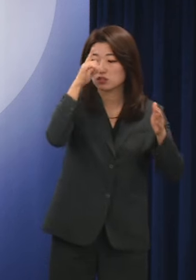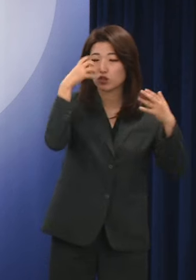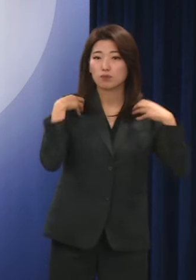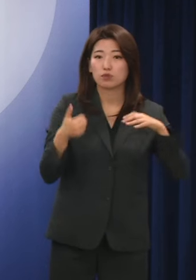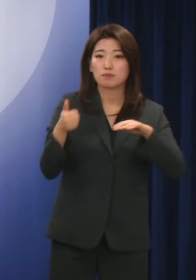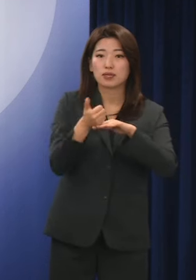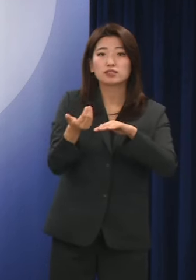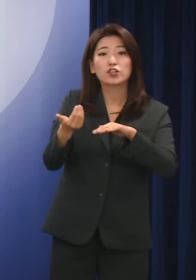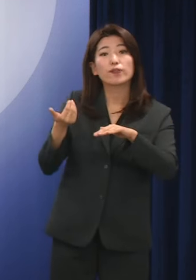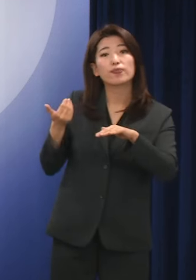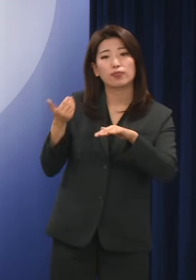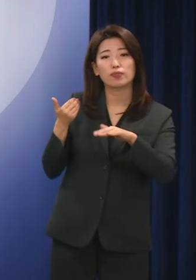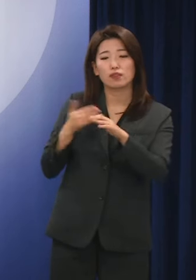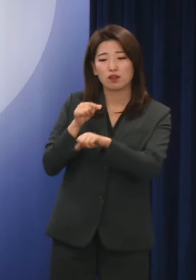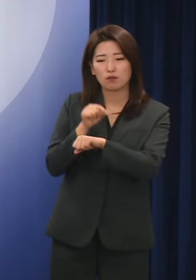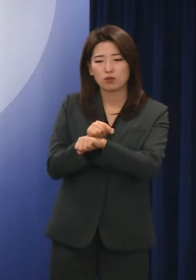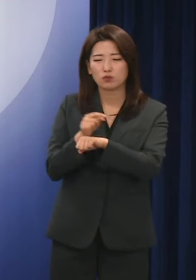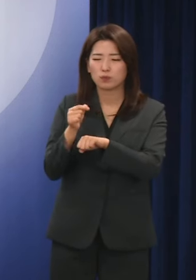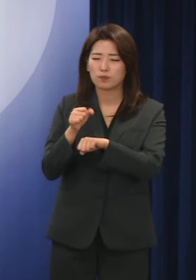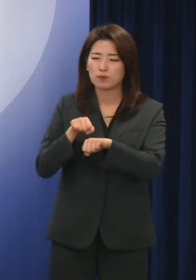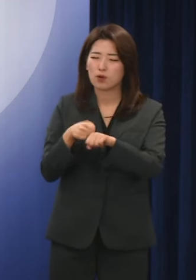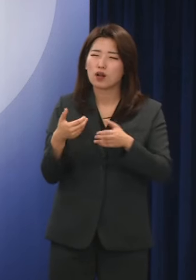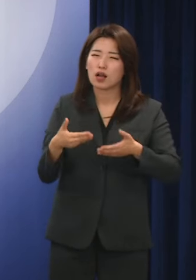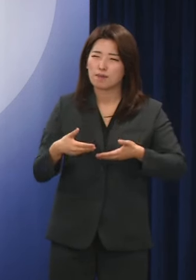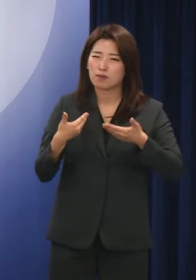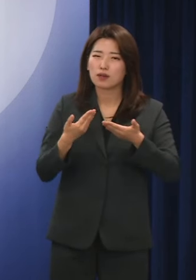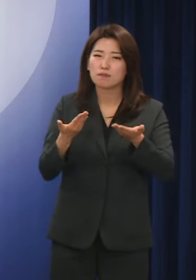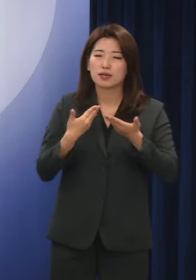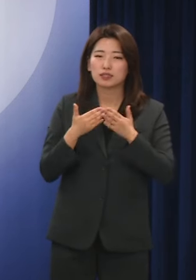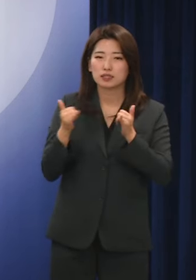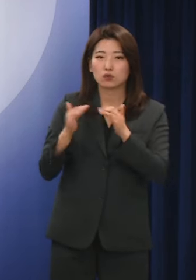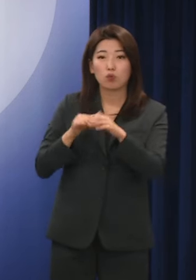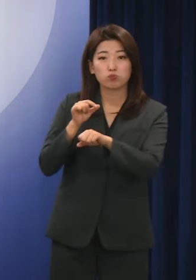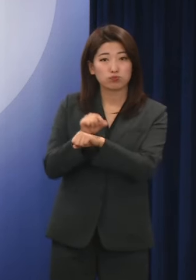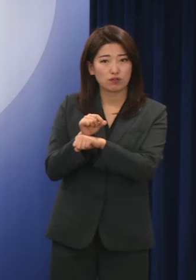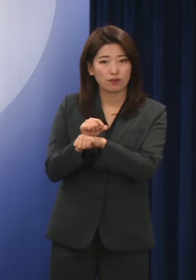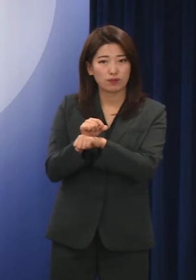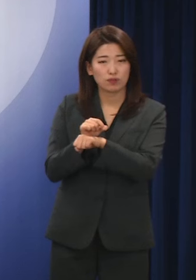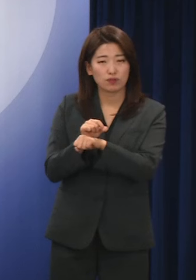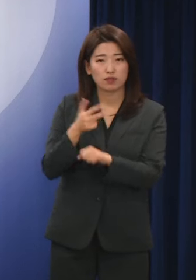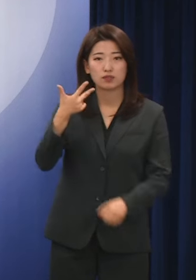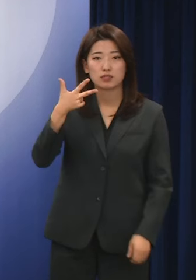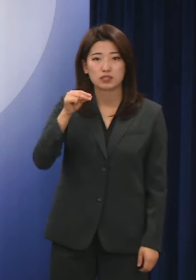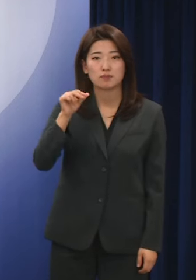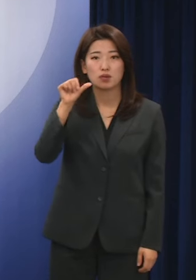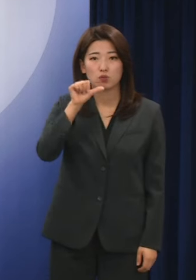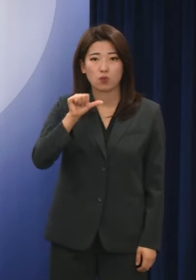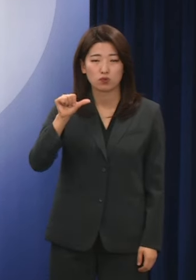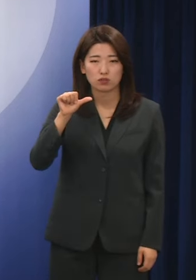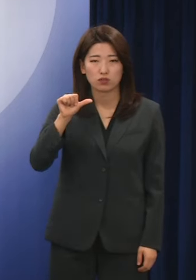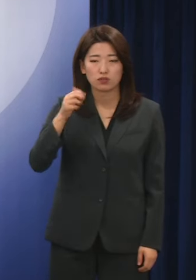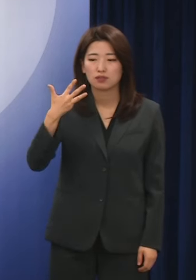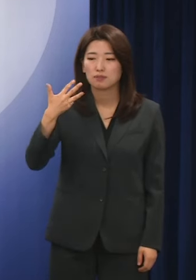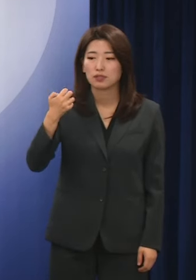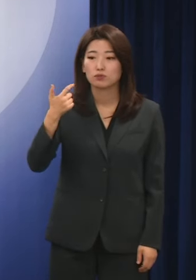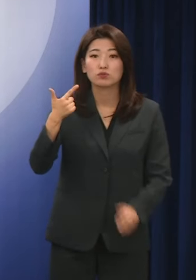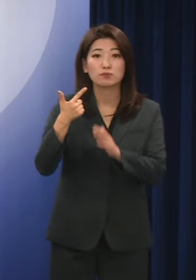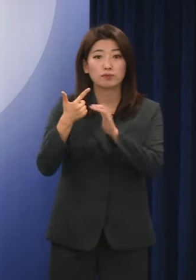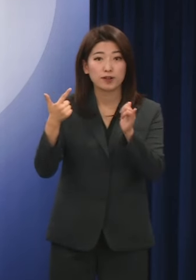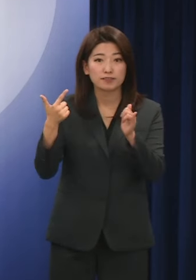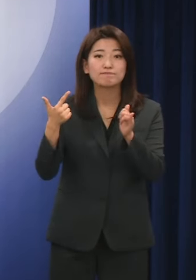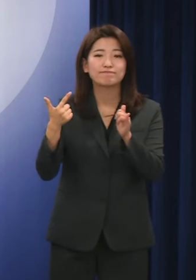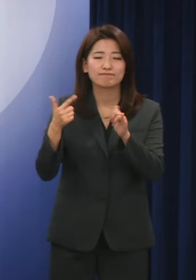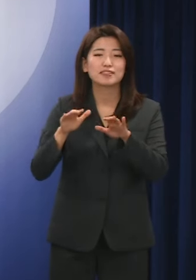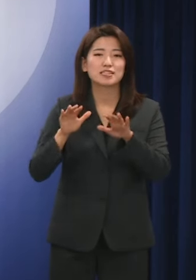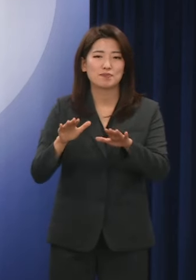과오로 낮은 수준의 징계 처분을 받은 전 현직 공무원 7만 5,086명을 사면